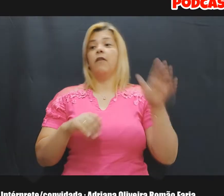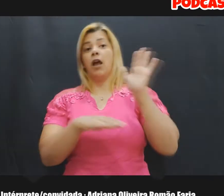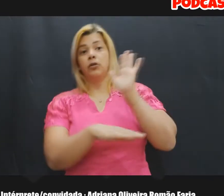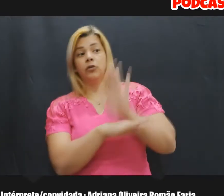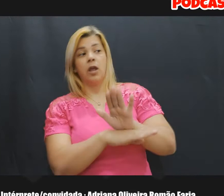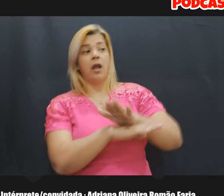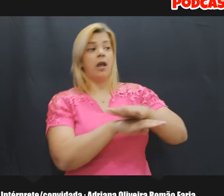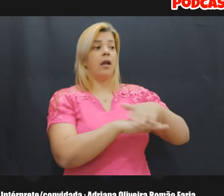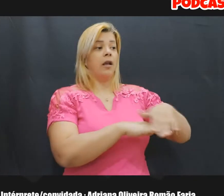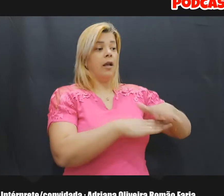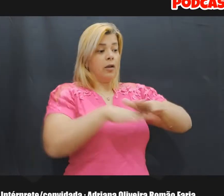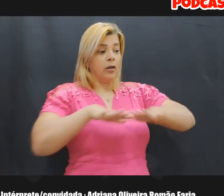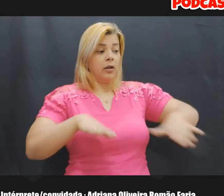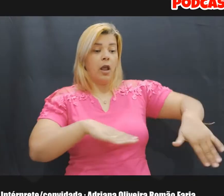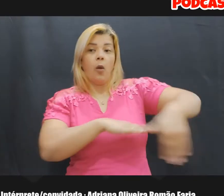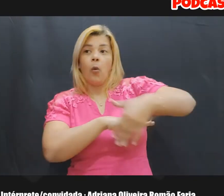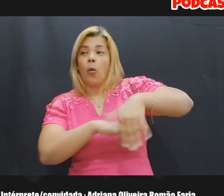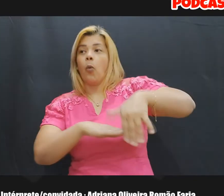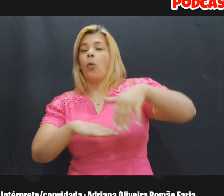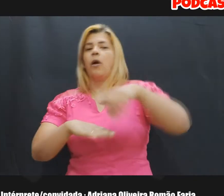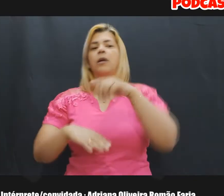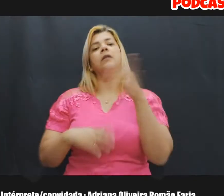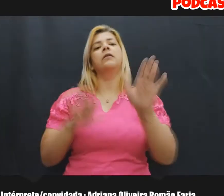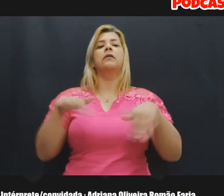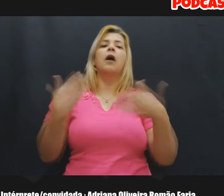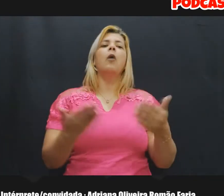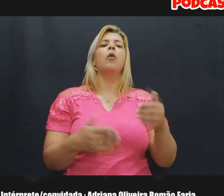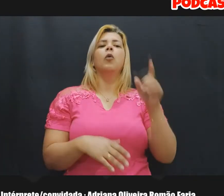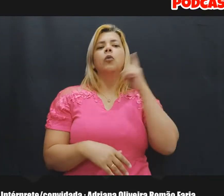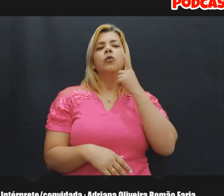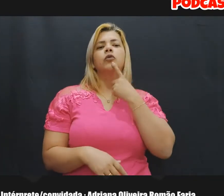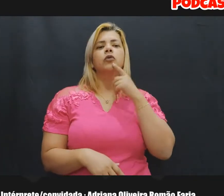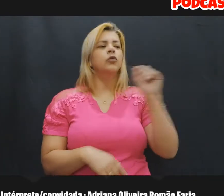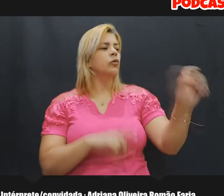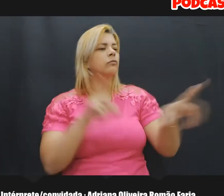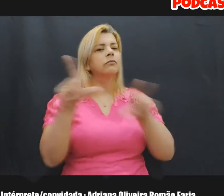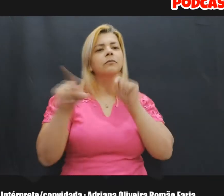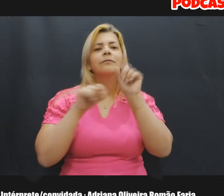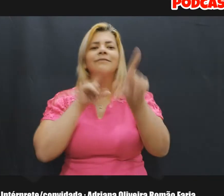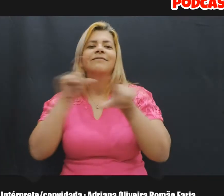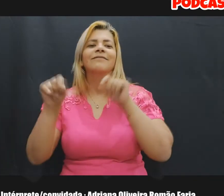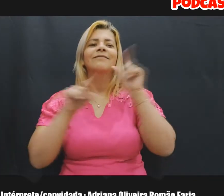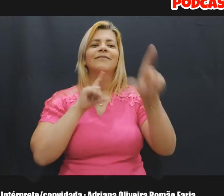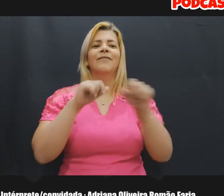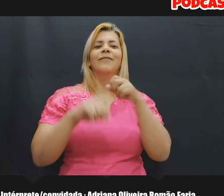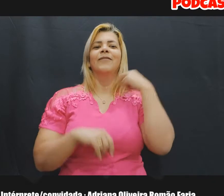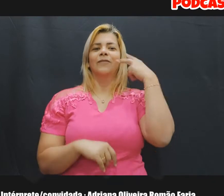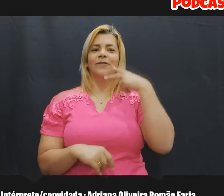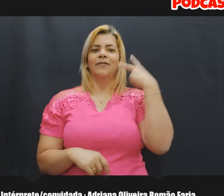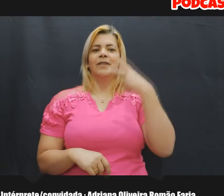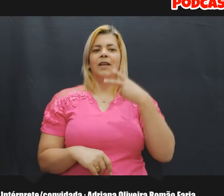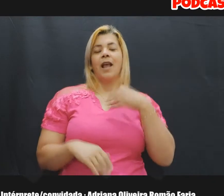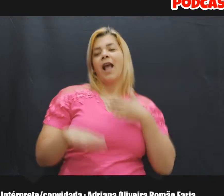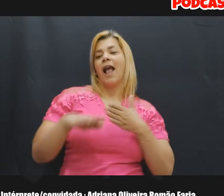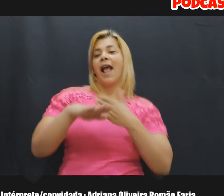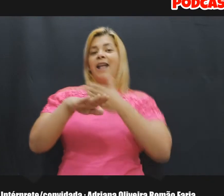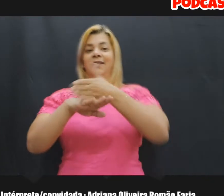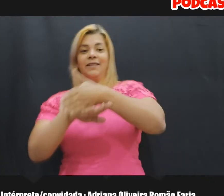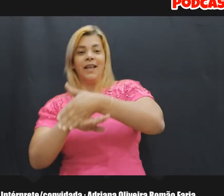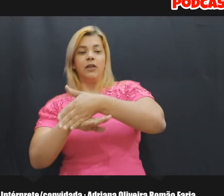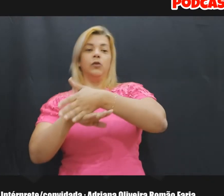que ele vai escolher e votar. Então, isso é uma vitória para nós. têm acesso à música,